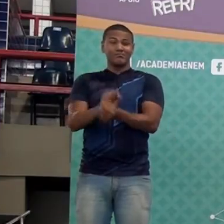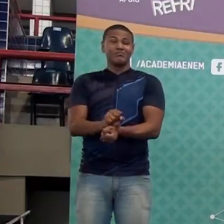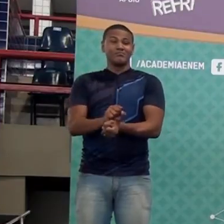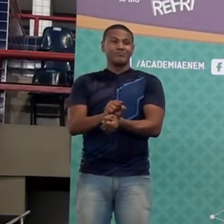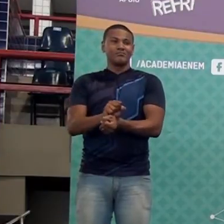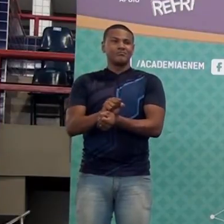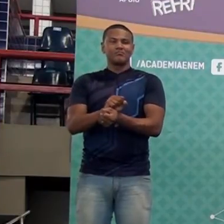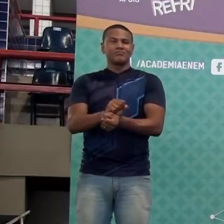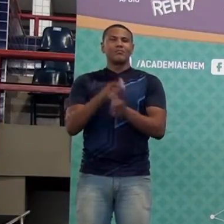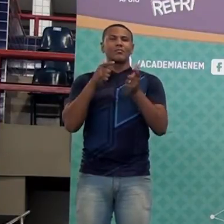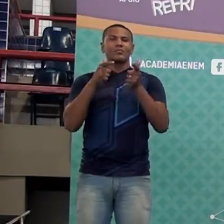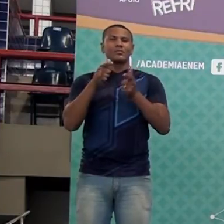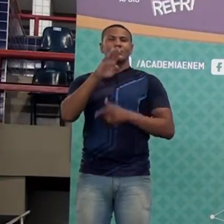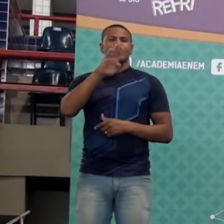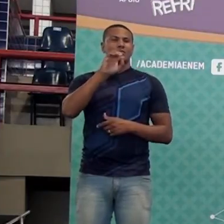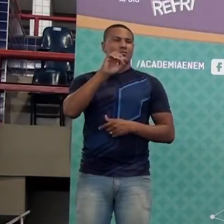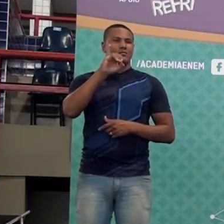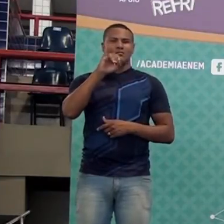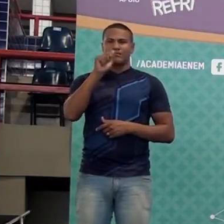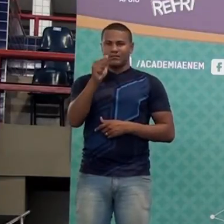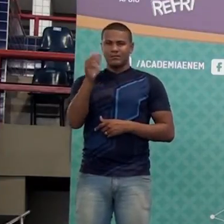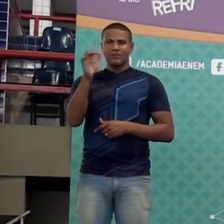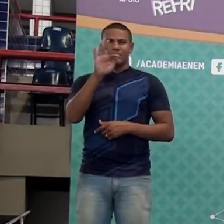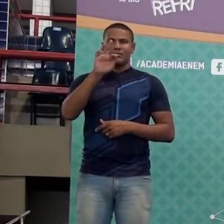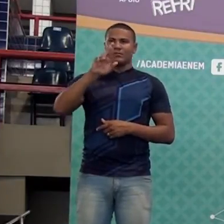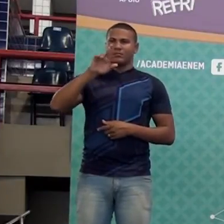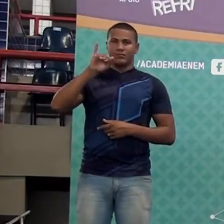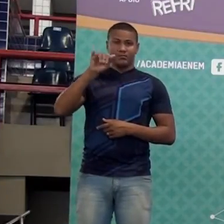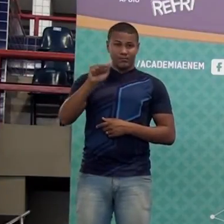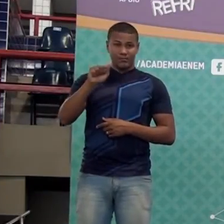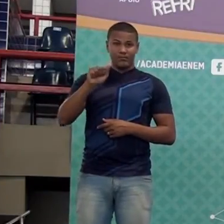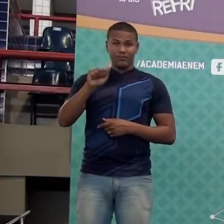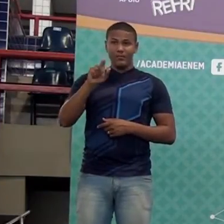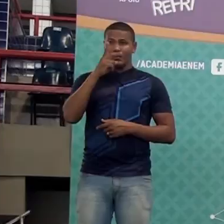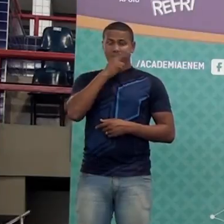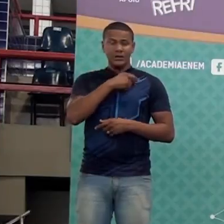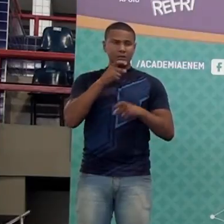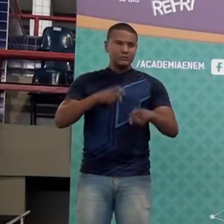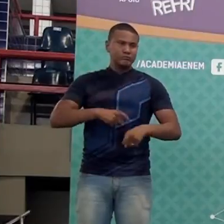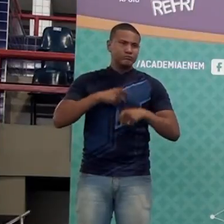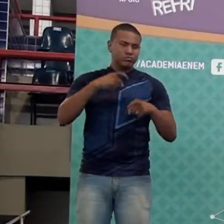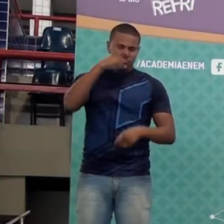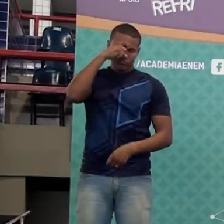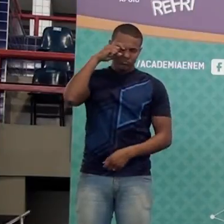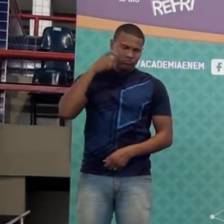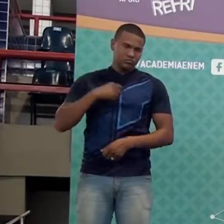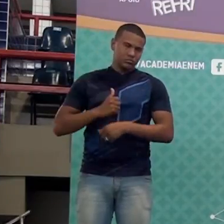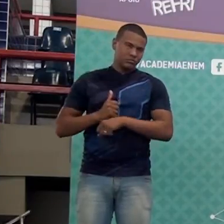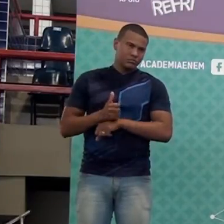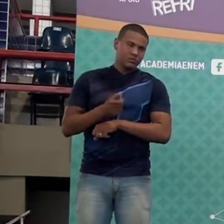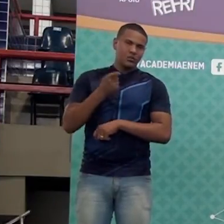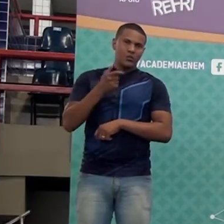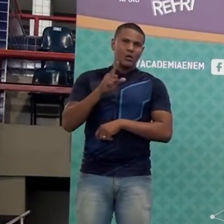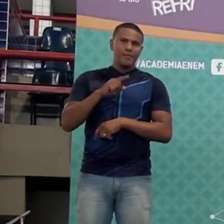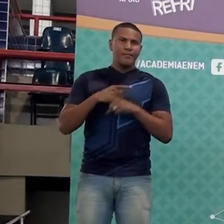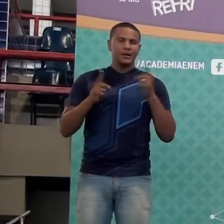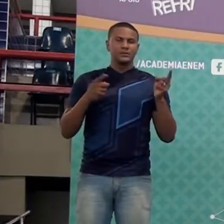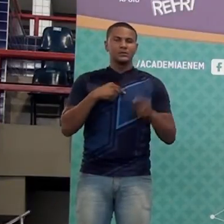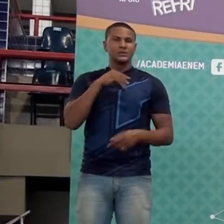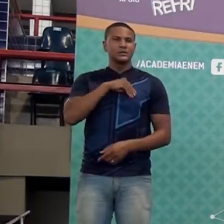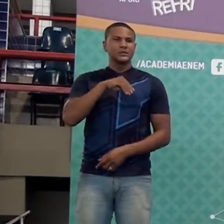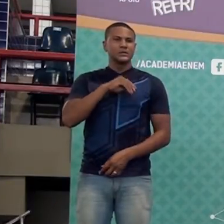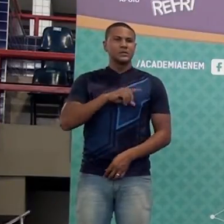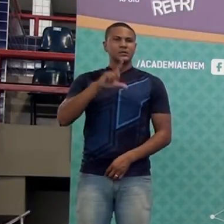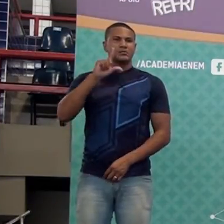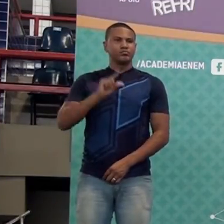né? Trabalha muito para ganhar uma mixaria, para ganhar quase nada. Então, há um problema social também relacionado